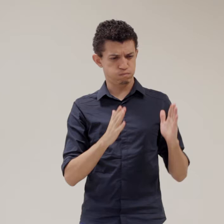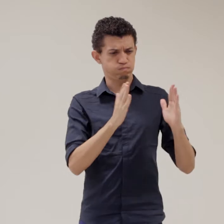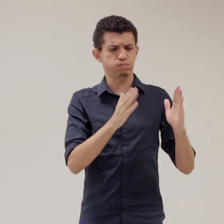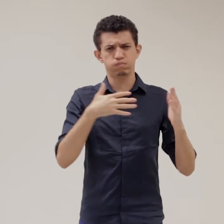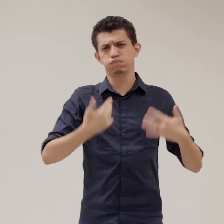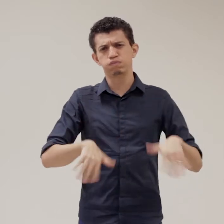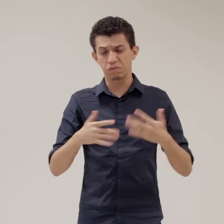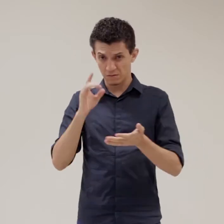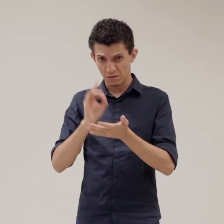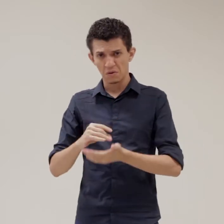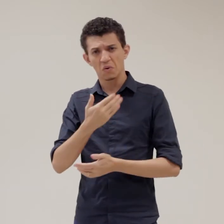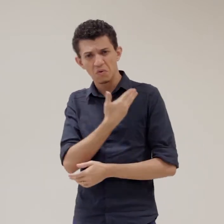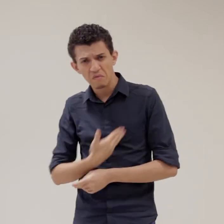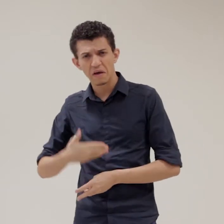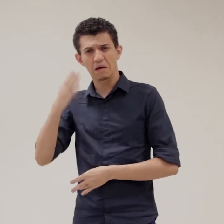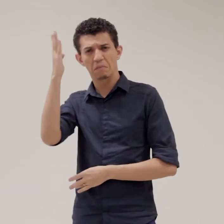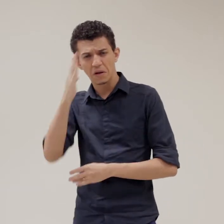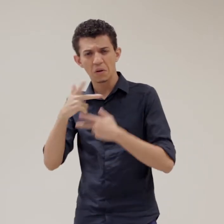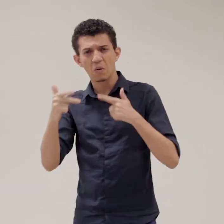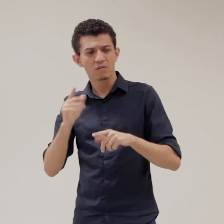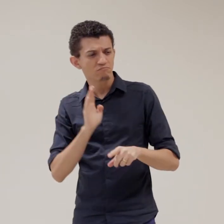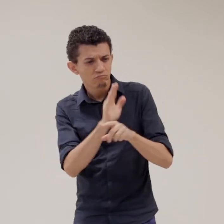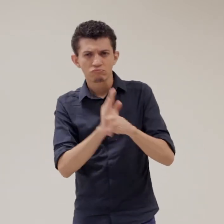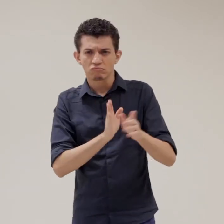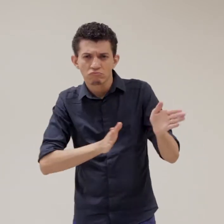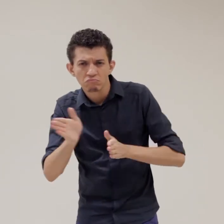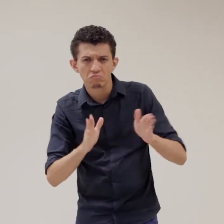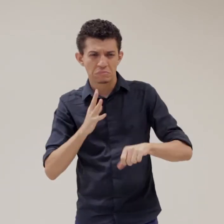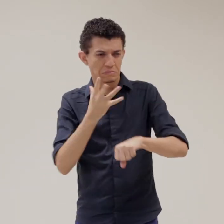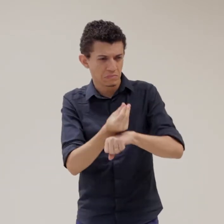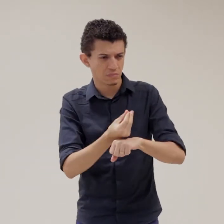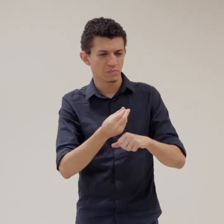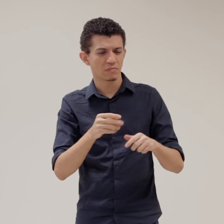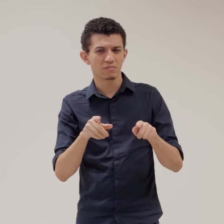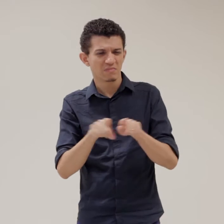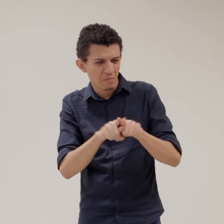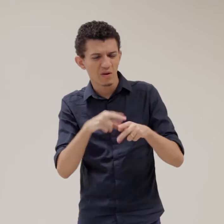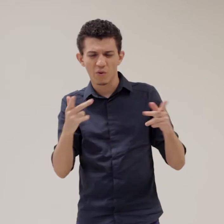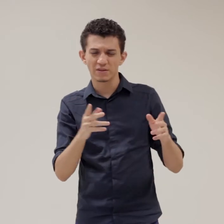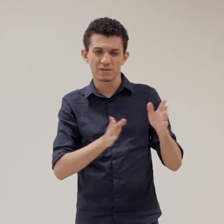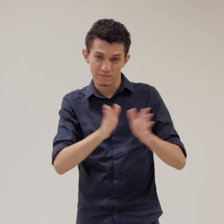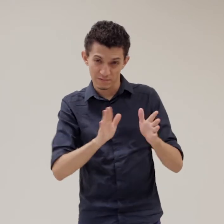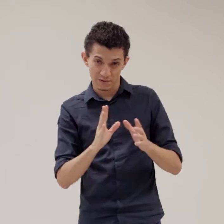as políticas oficiais de inclusão social, educação e acesso ao mercado de trabalho ainda são